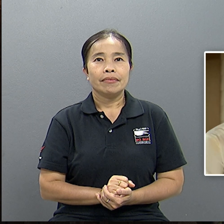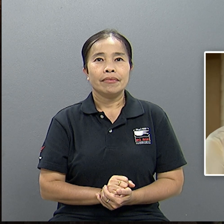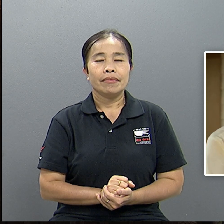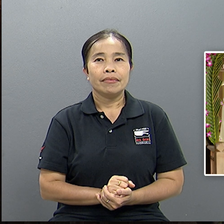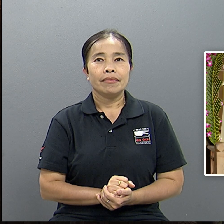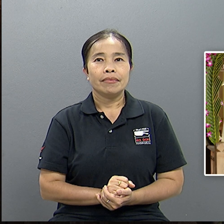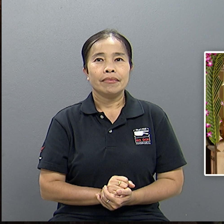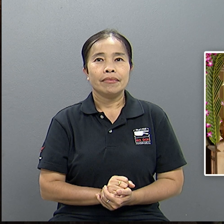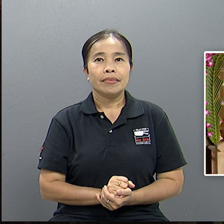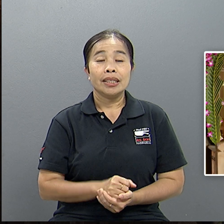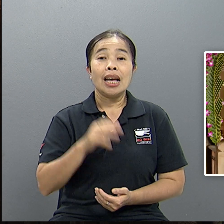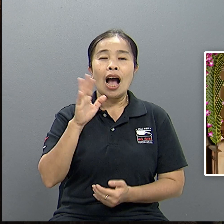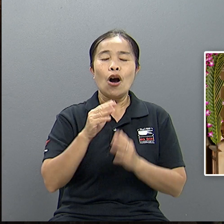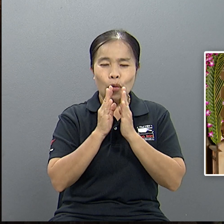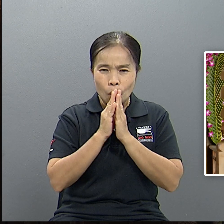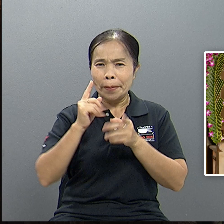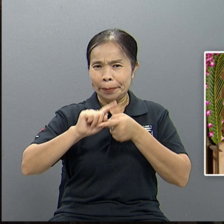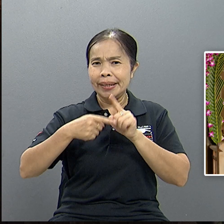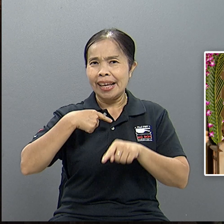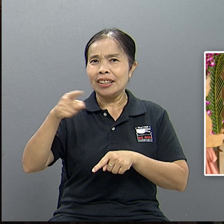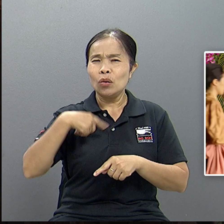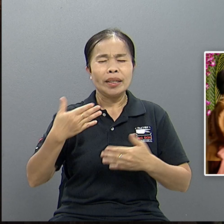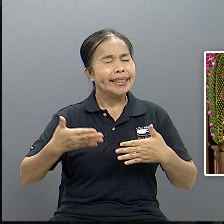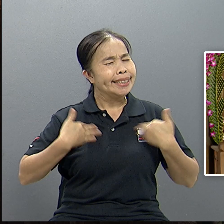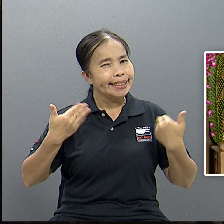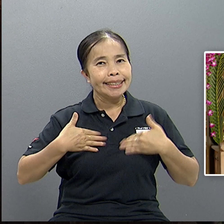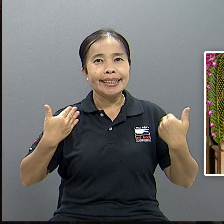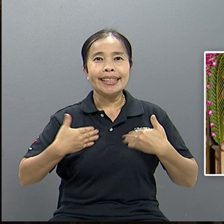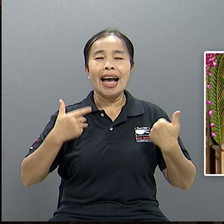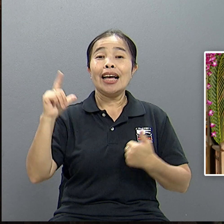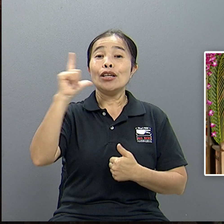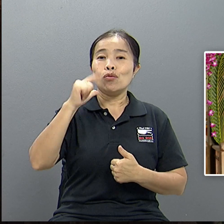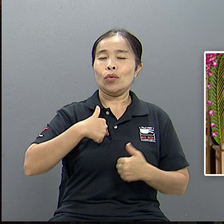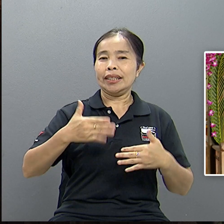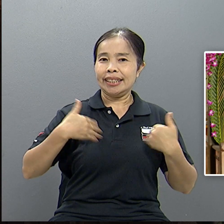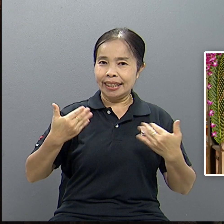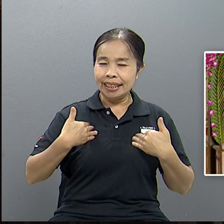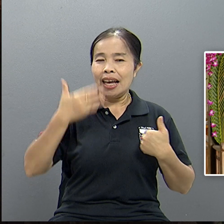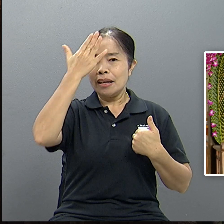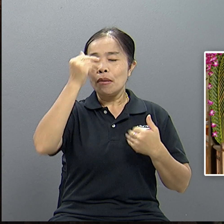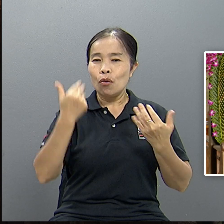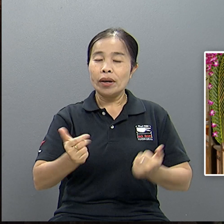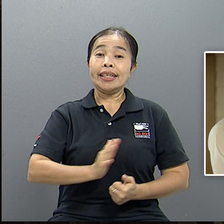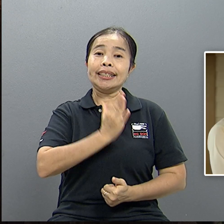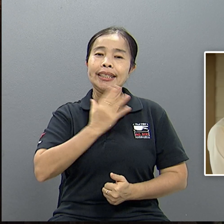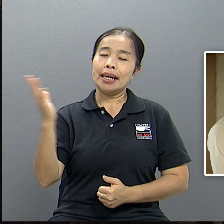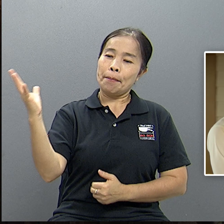ขอบคุณคุณพระผมดีใจที่ท่านทั้งสองได้ให้เกียรติสละเวลามาร่วมงานในวัน